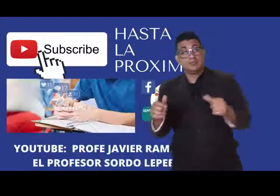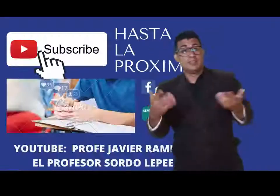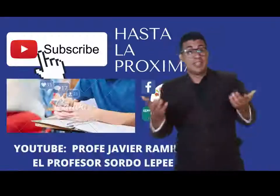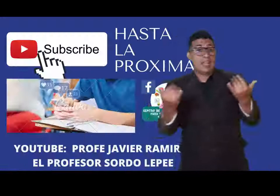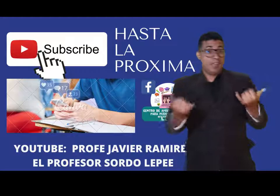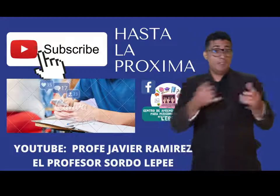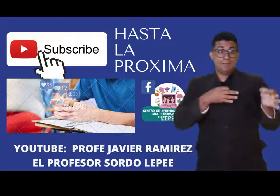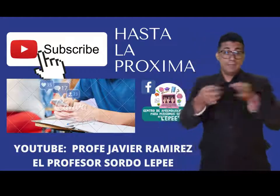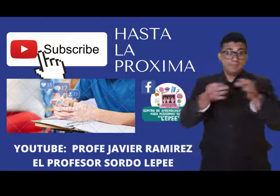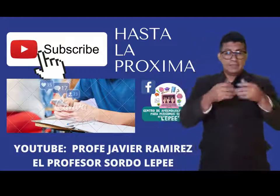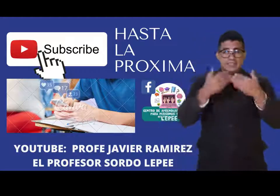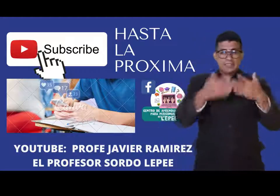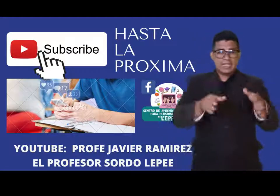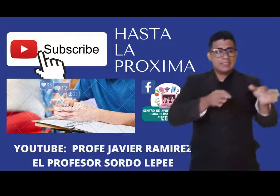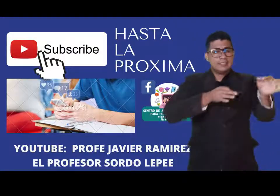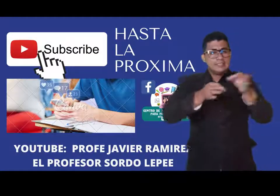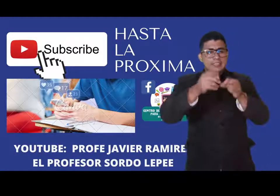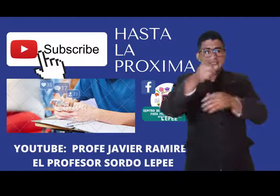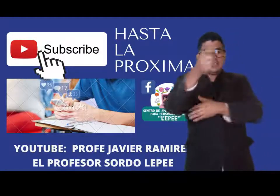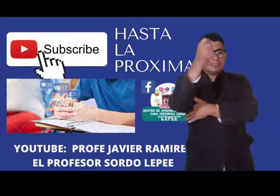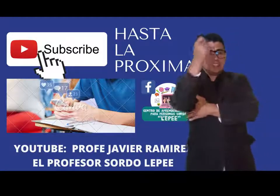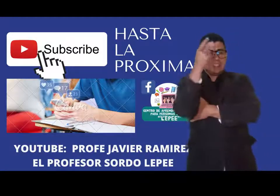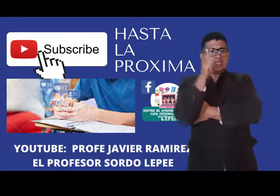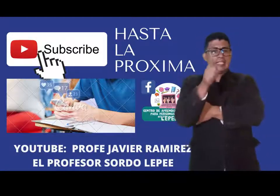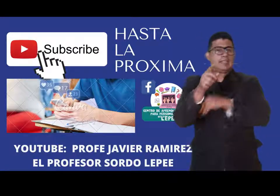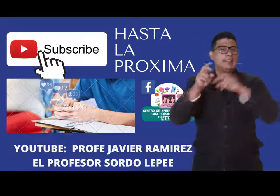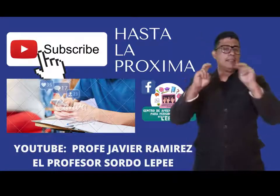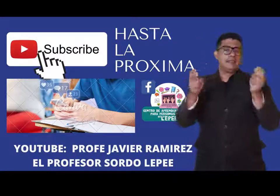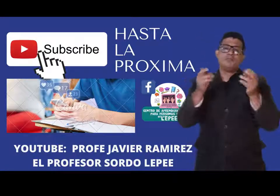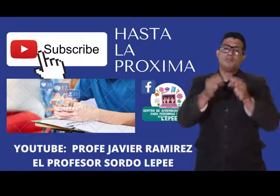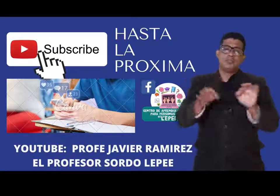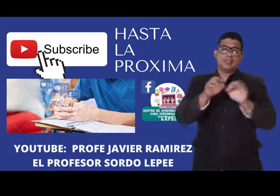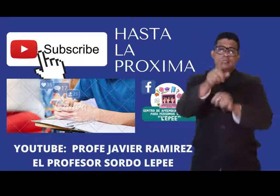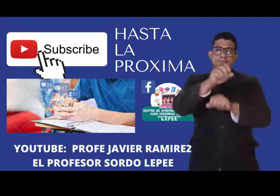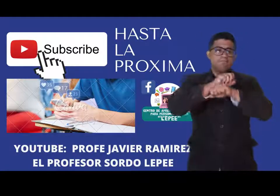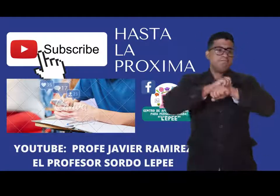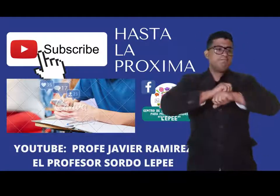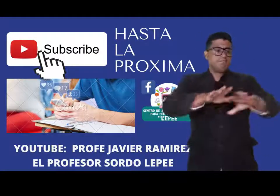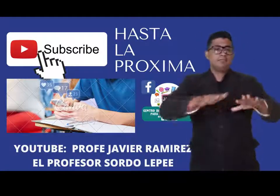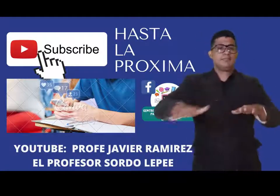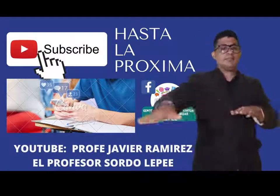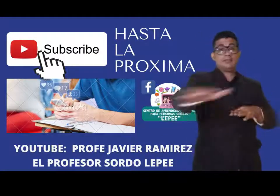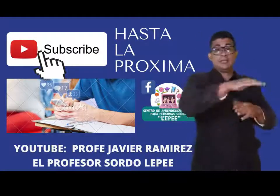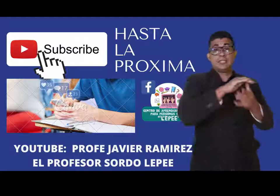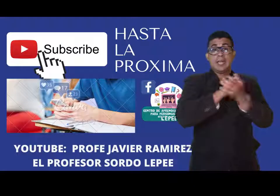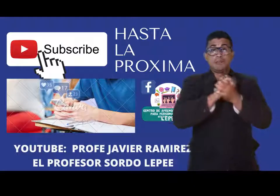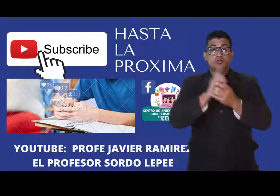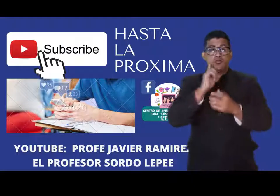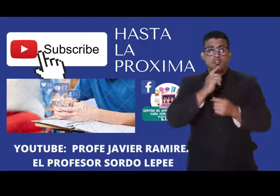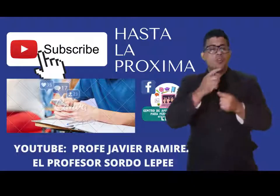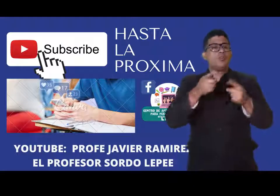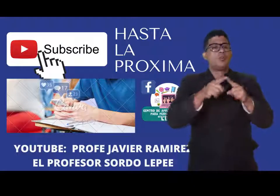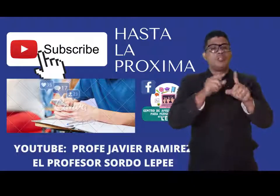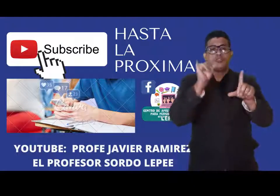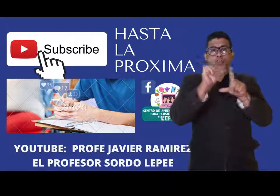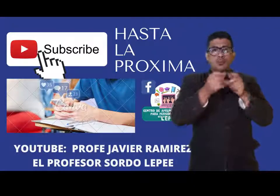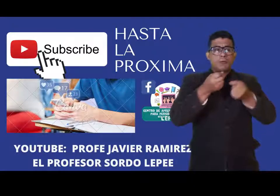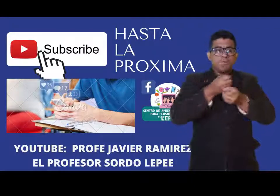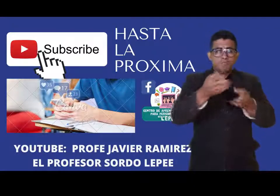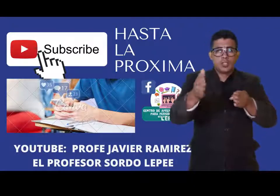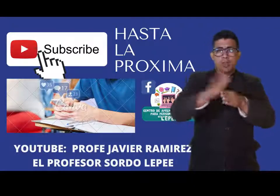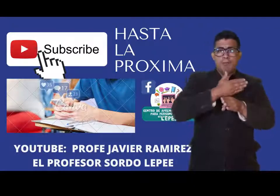sordo quiere decir. Ahora bien, este es un tema muy importante y quiero que mis amigos sordos